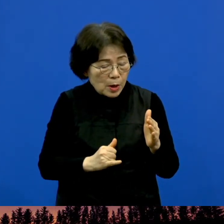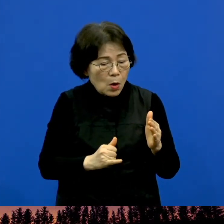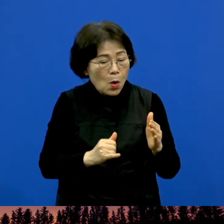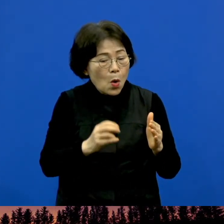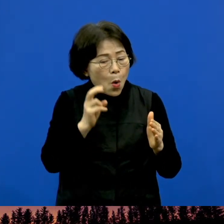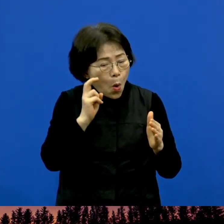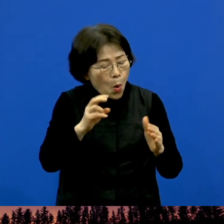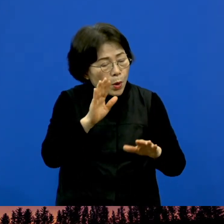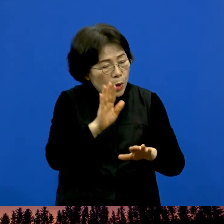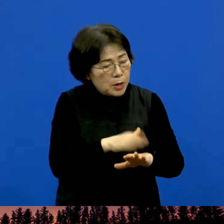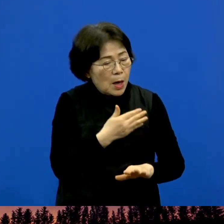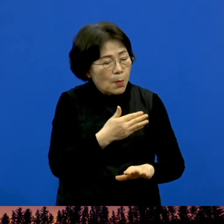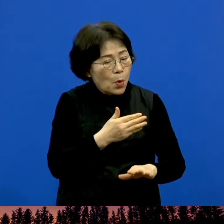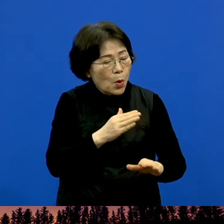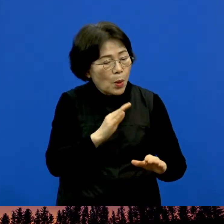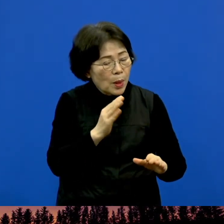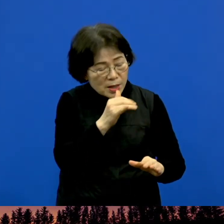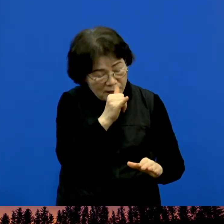있습니다.